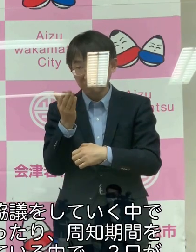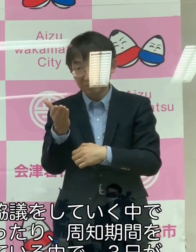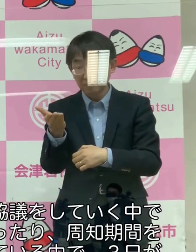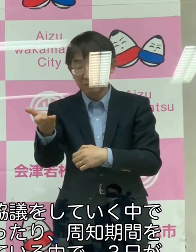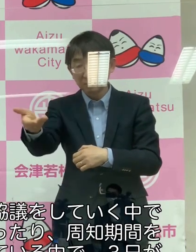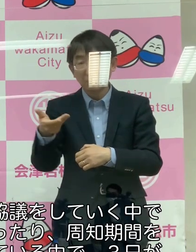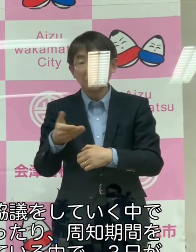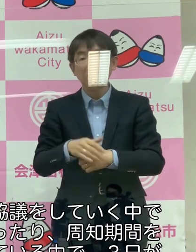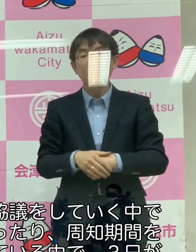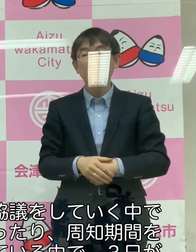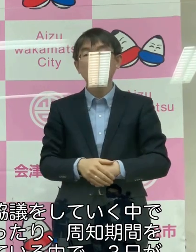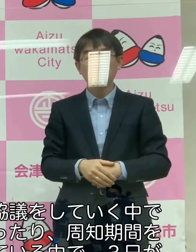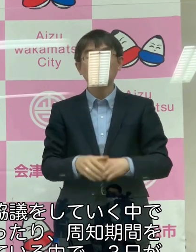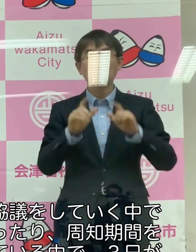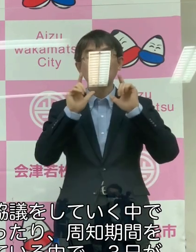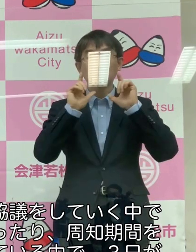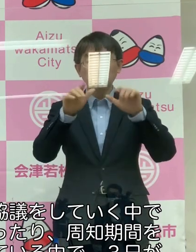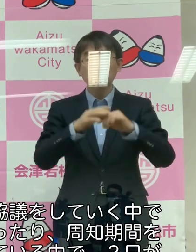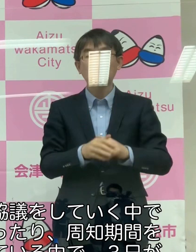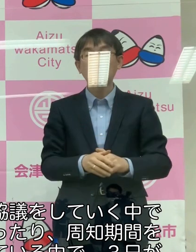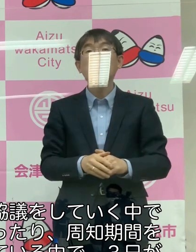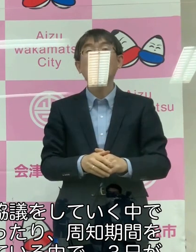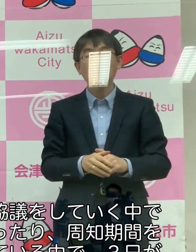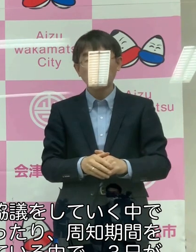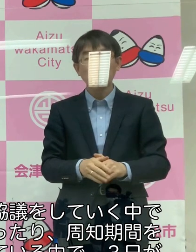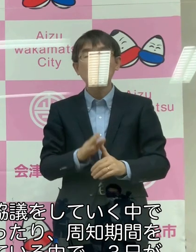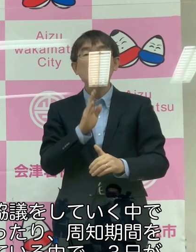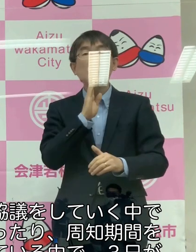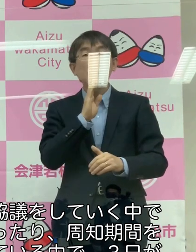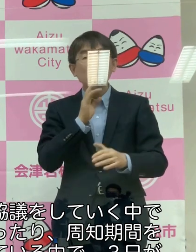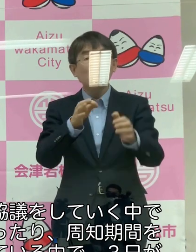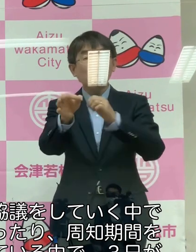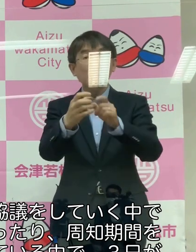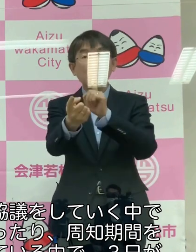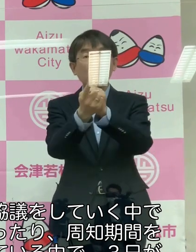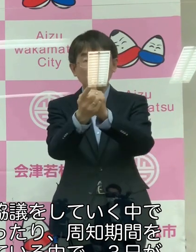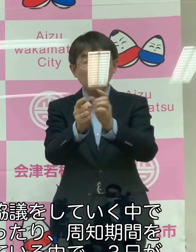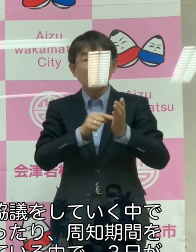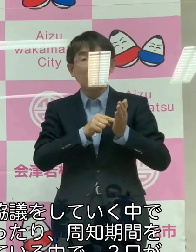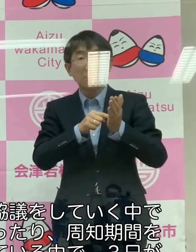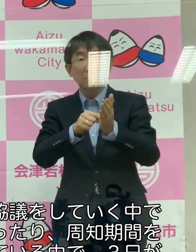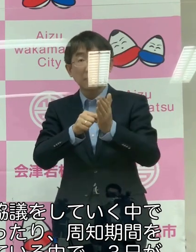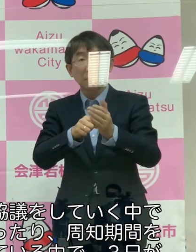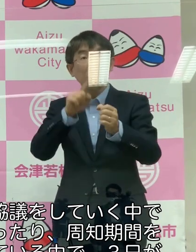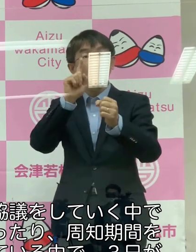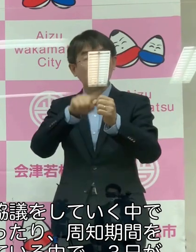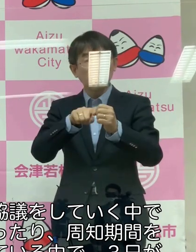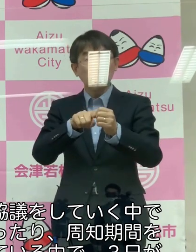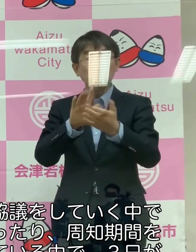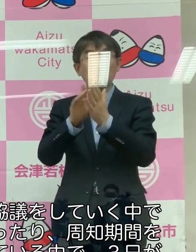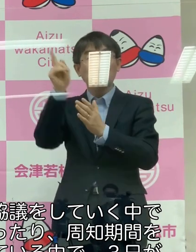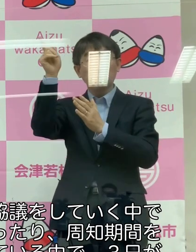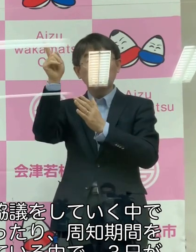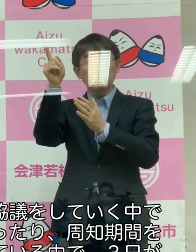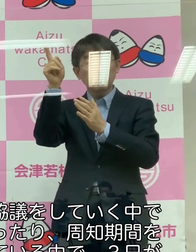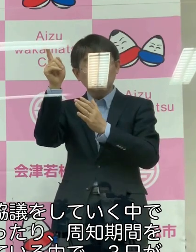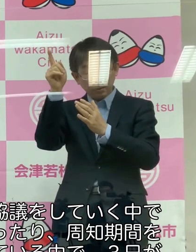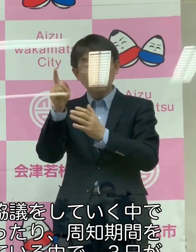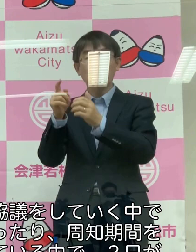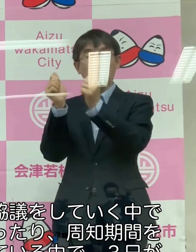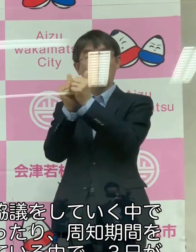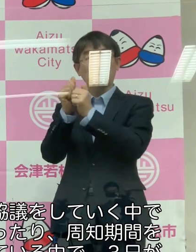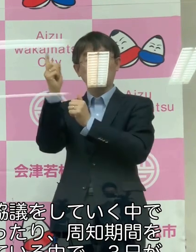はい、それは要請をしていく協議の中で、本部会議の県の本部会議の開催であった